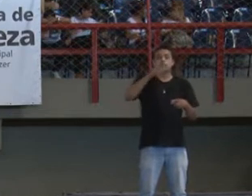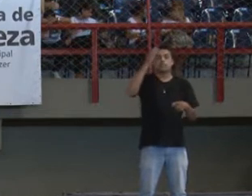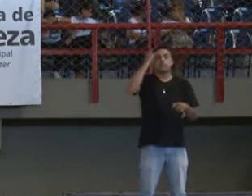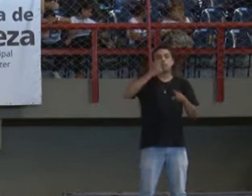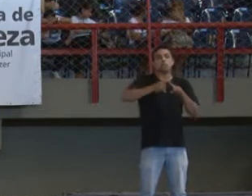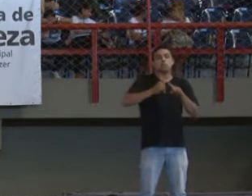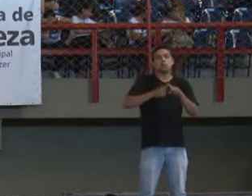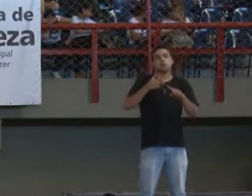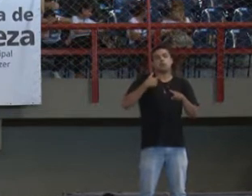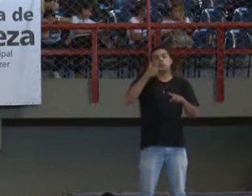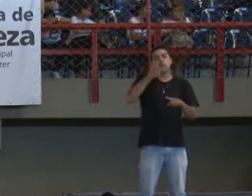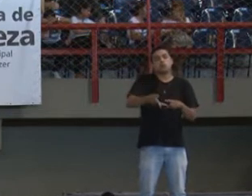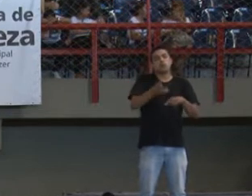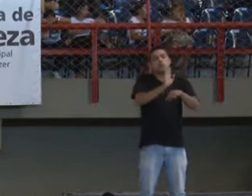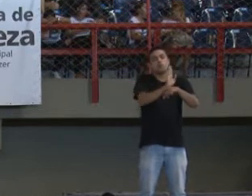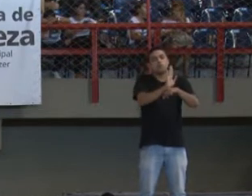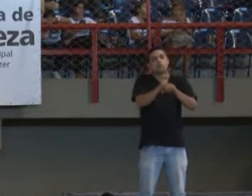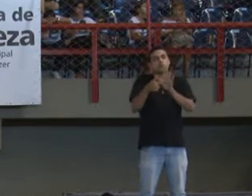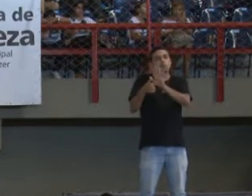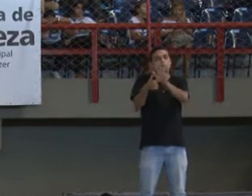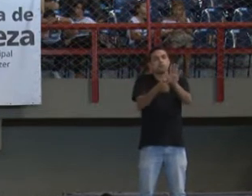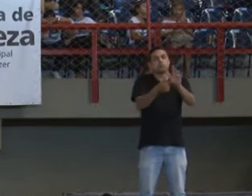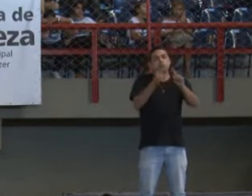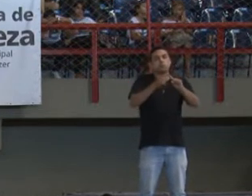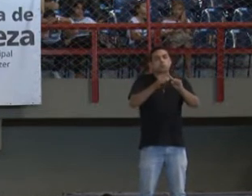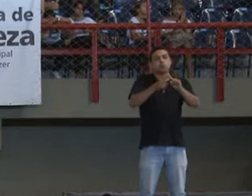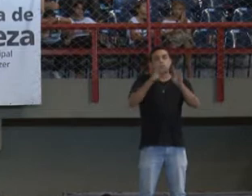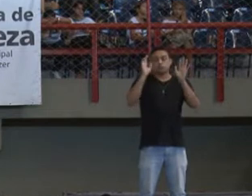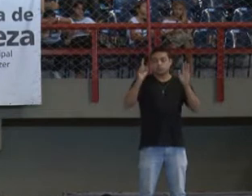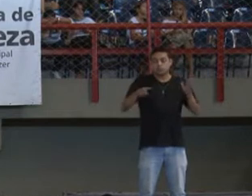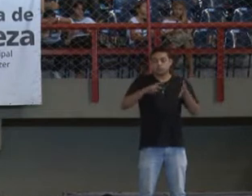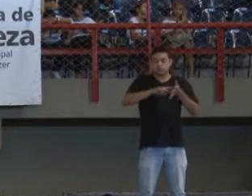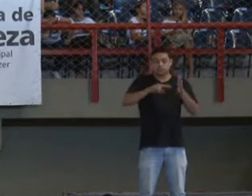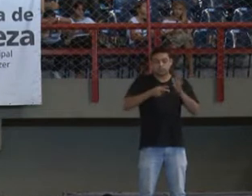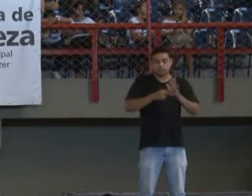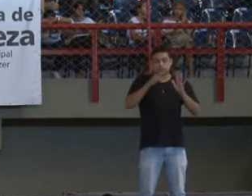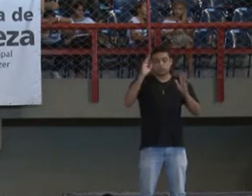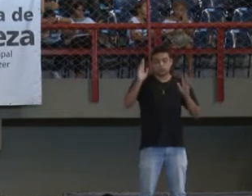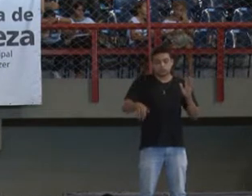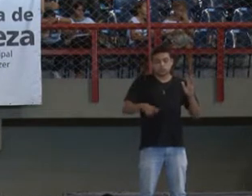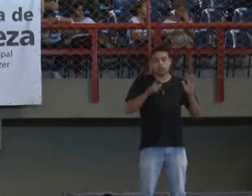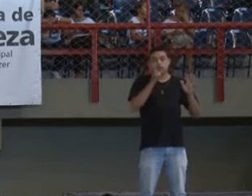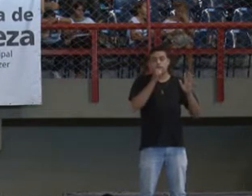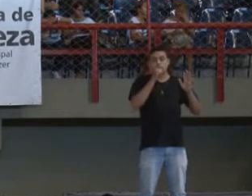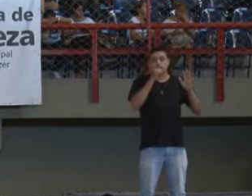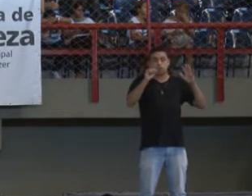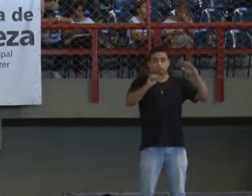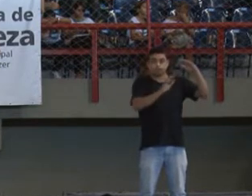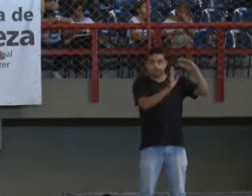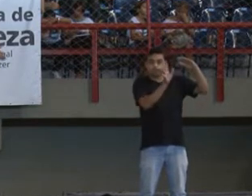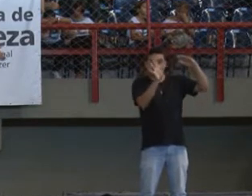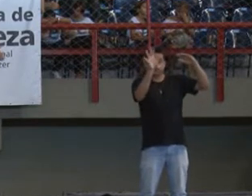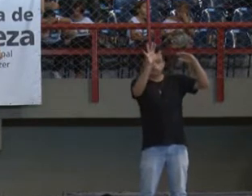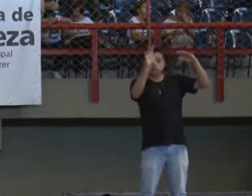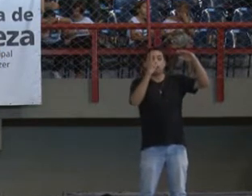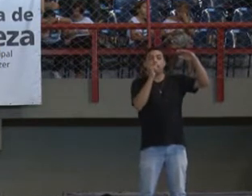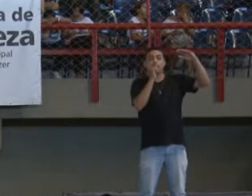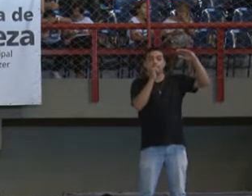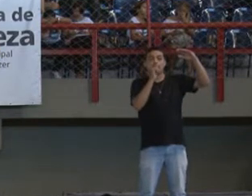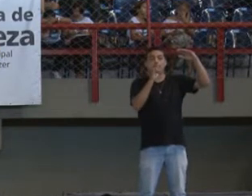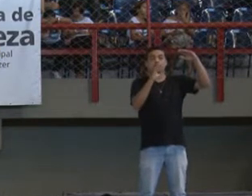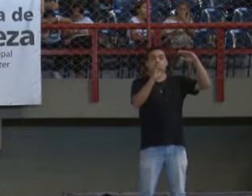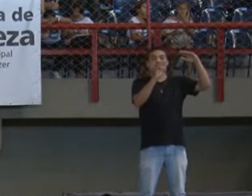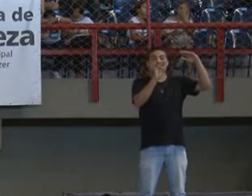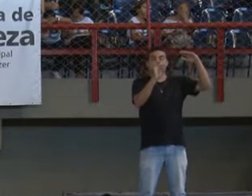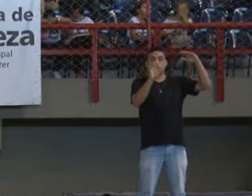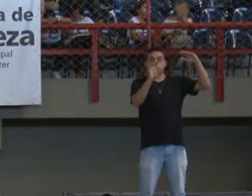que se falou muito daquele filme? Porque ele trabalha a corrente do Golfo Stream ou corrente do Golfo. O que é a